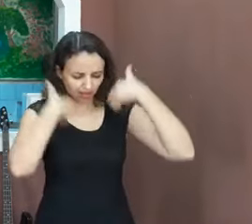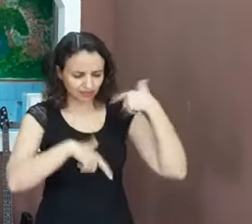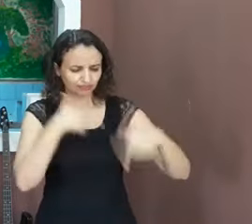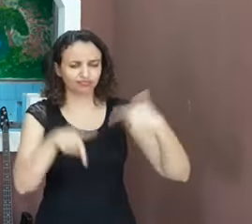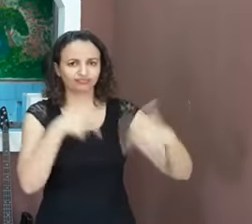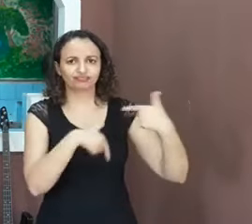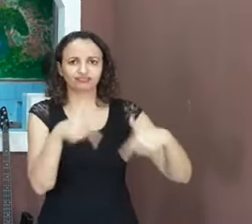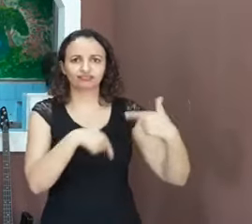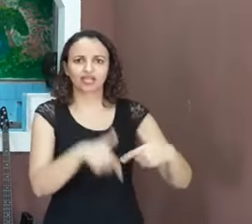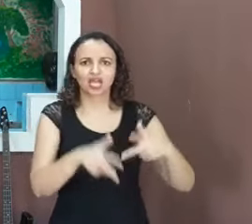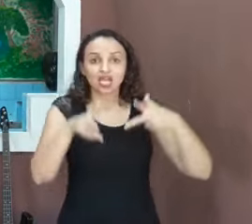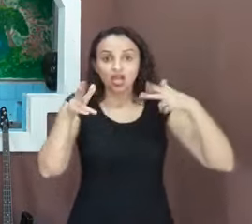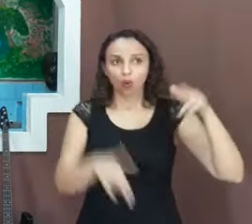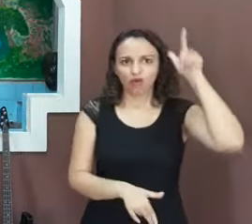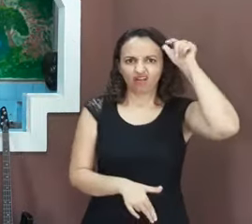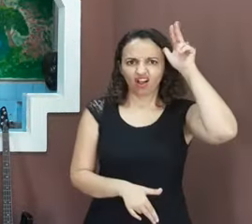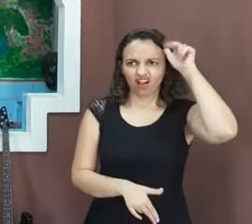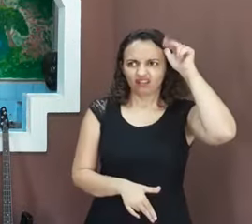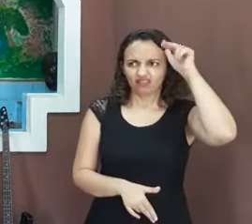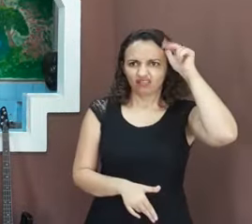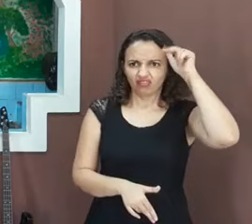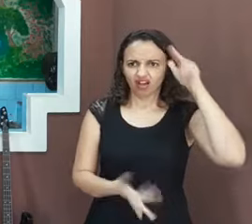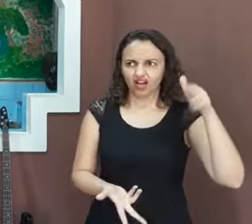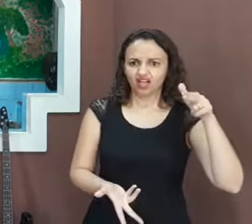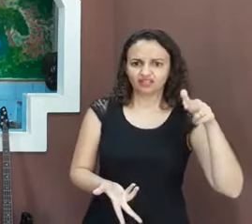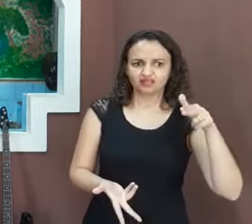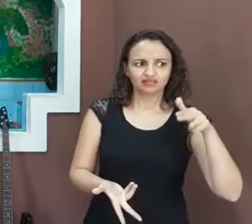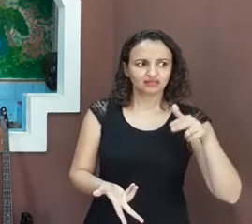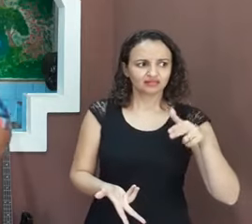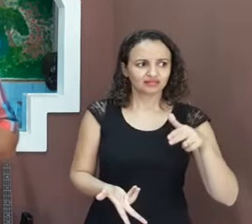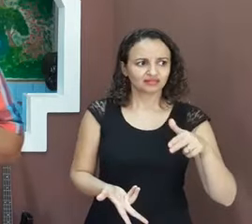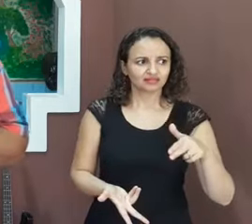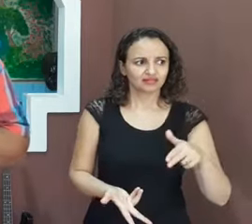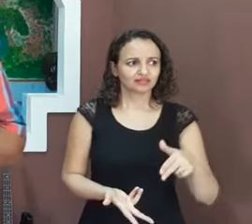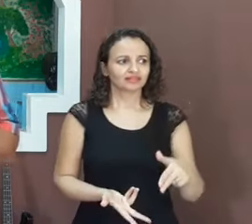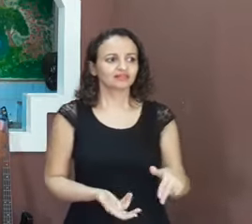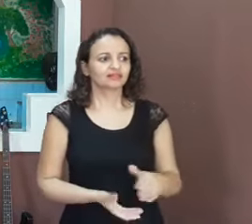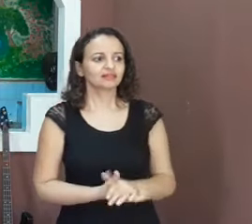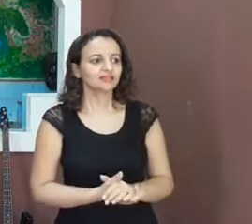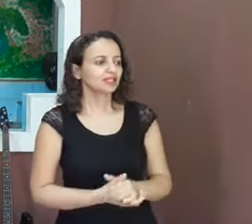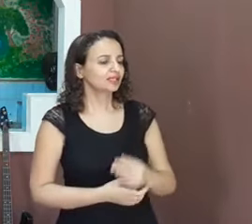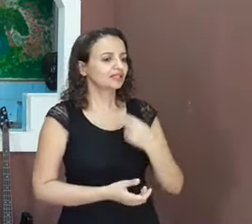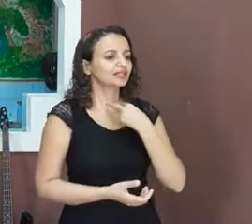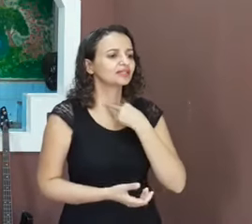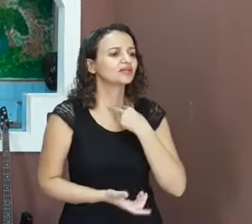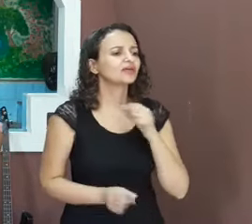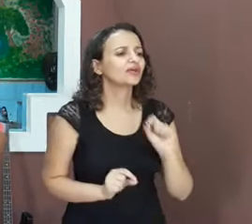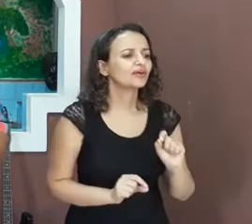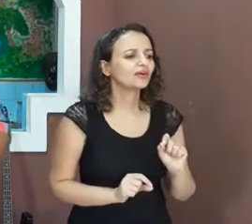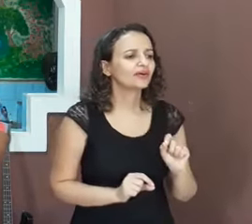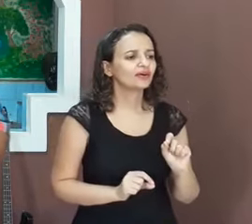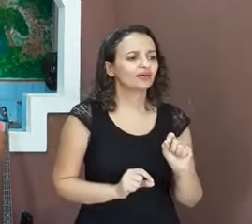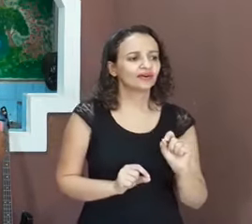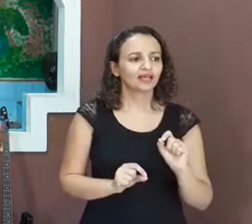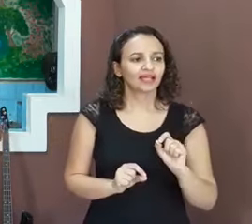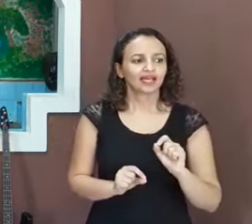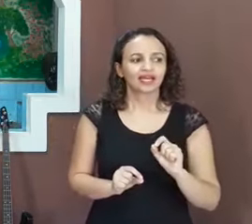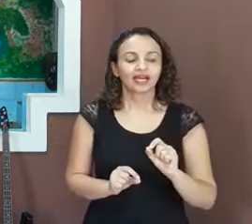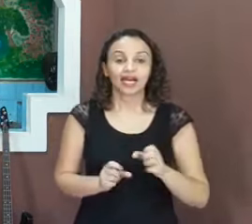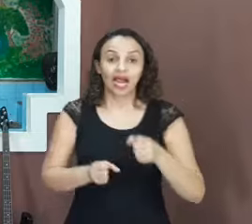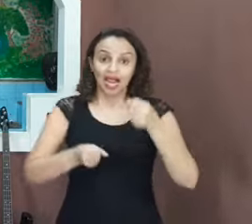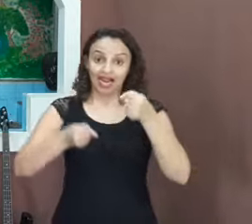O cavalo preguiçoso fica em casa. Dá o carro para andar, porque ele não pode andar. Fala, irmão, entendi? Dá o carro, o próprio